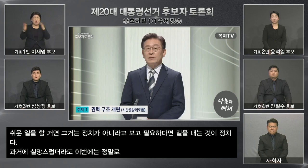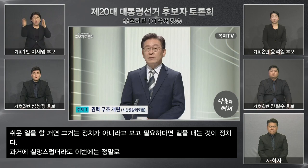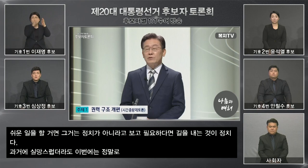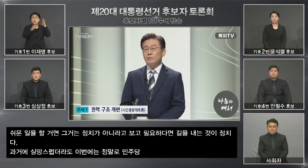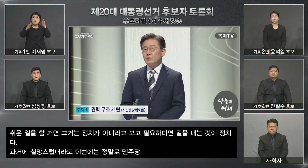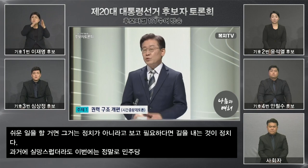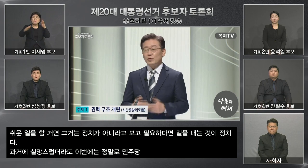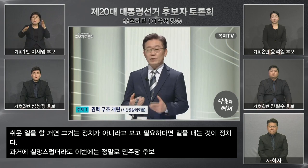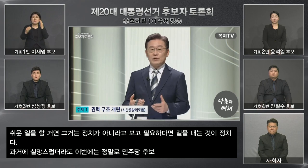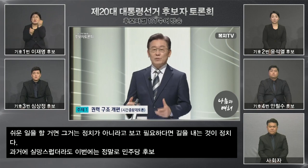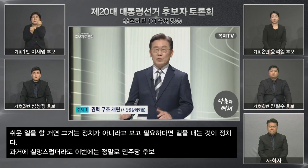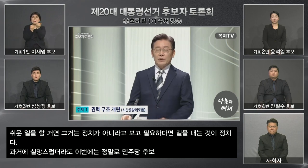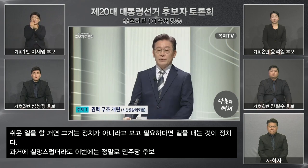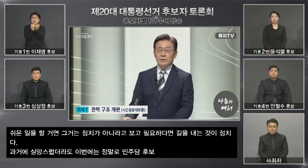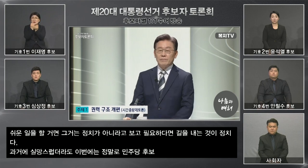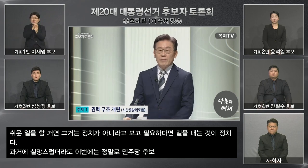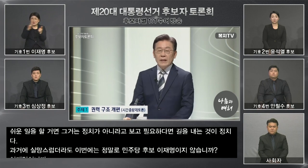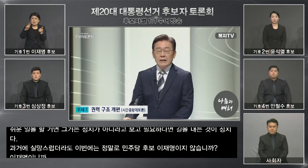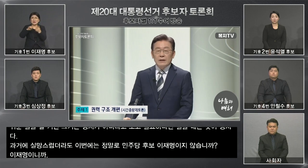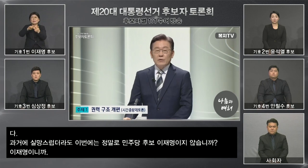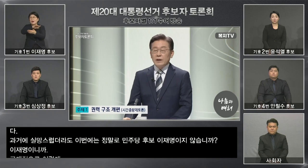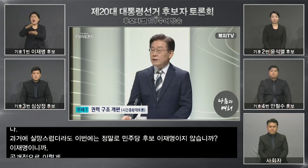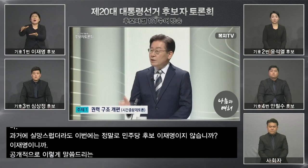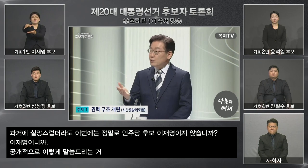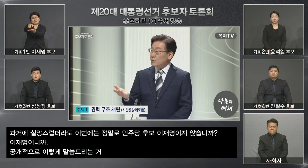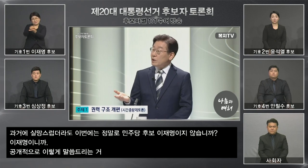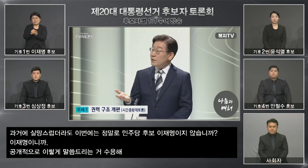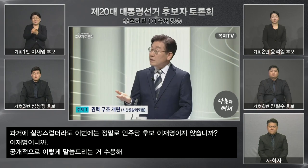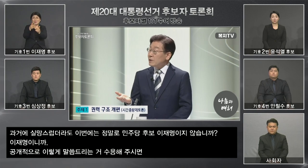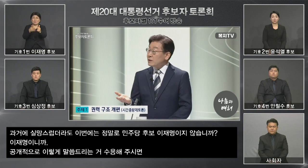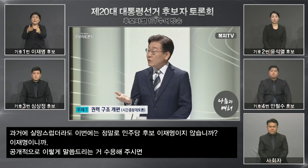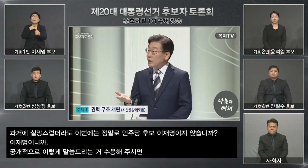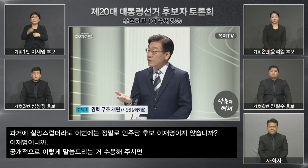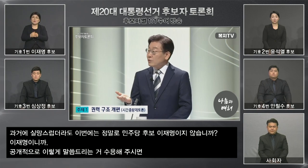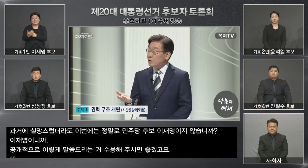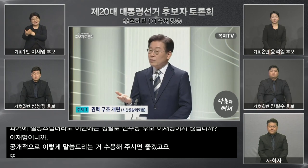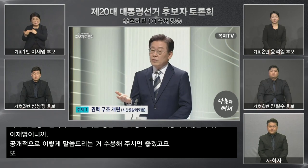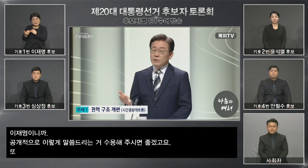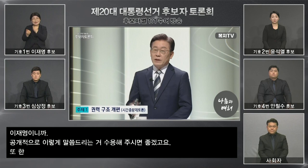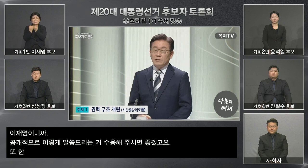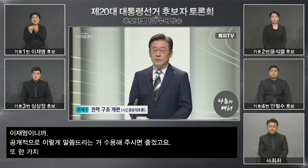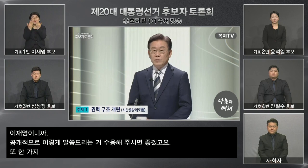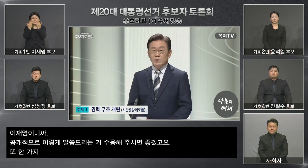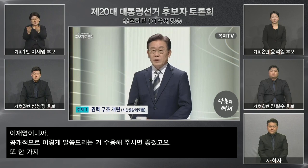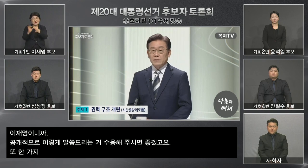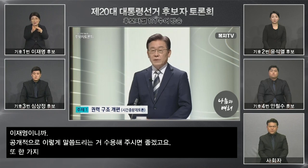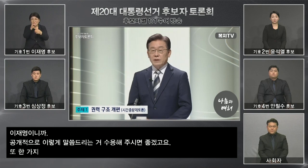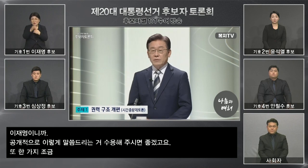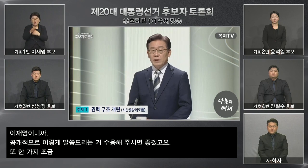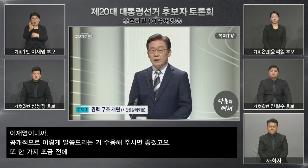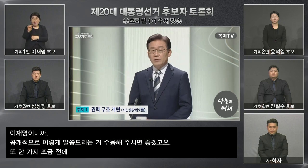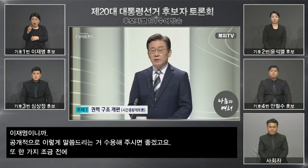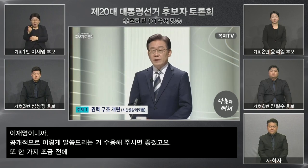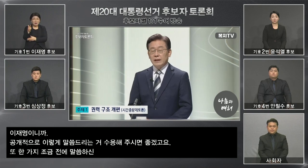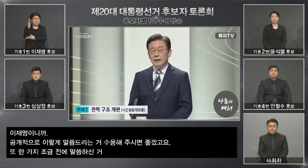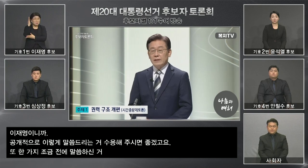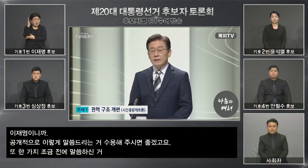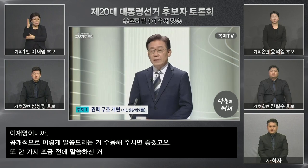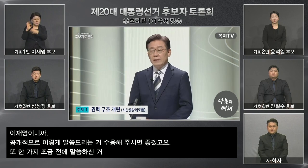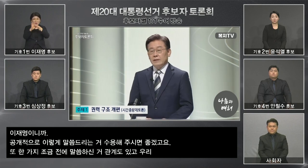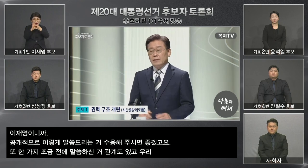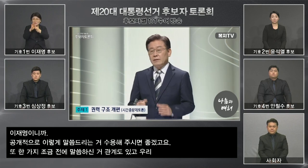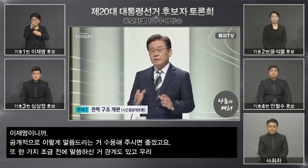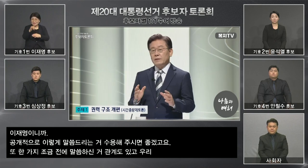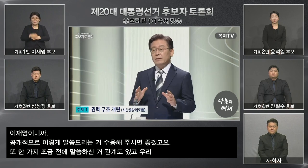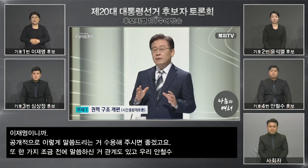말씀드리는 거 좀 수용해 주시면 좋겠고요. 또 한 가지는 지금 조금 전에 말씀하신 거 관계도 있고 우리 안철수 후보님 말씀하신 거 관계도 있는데